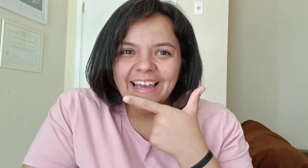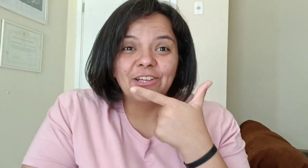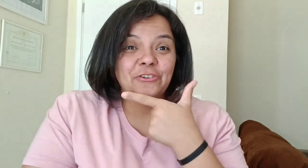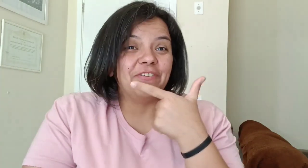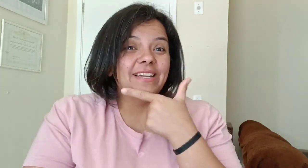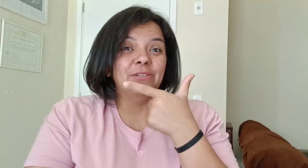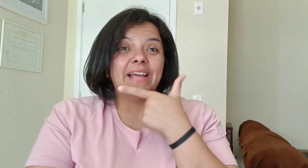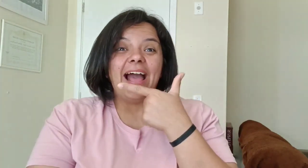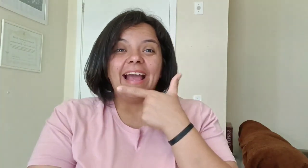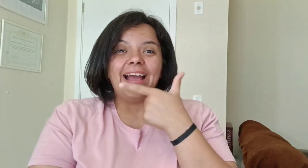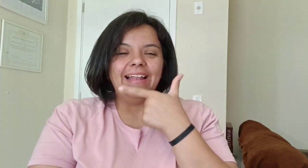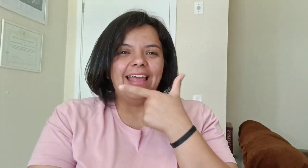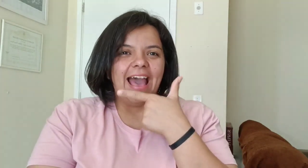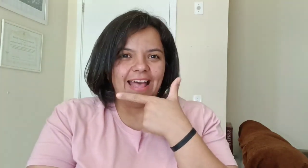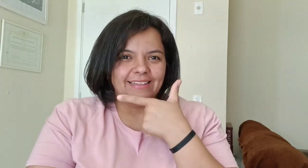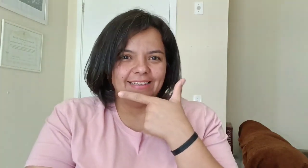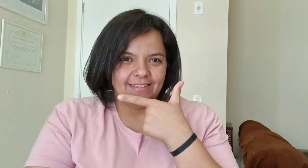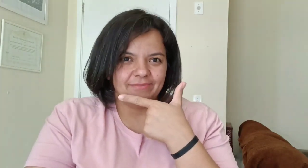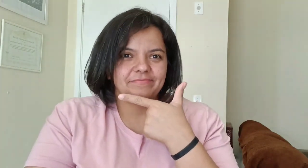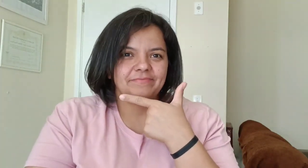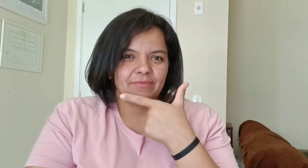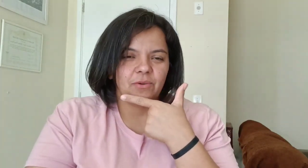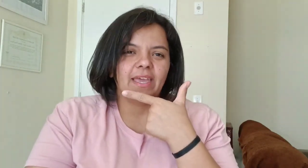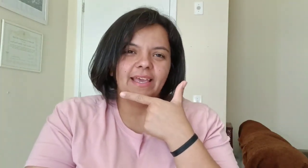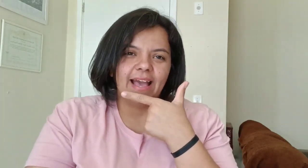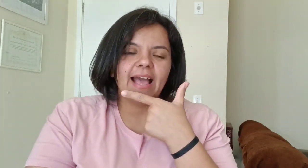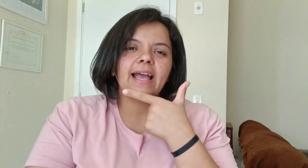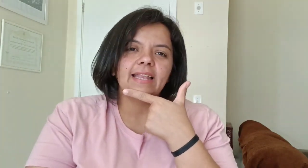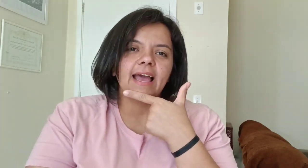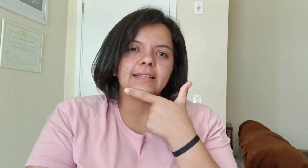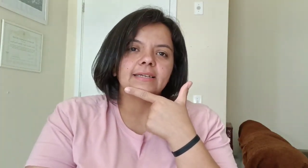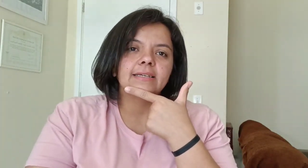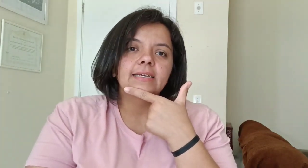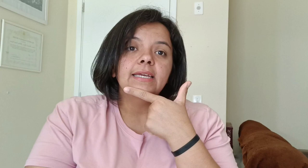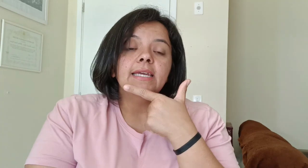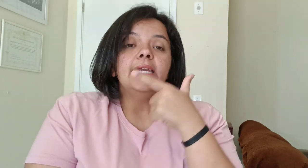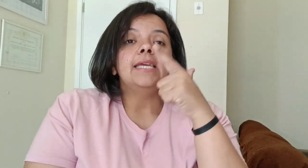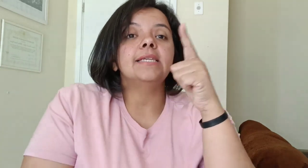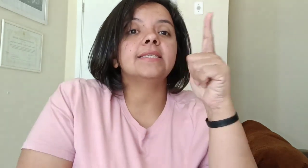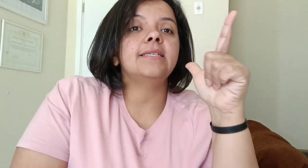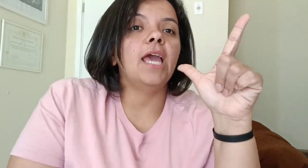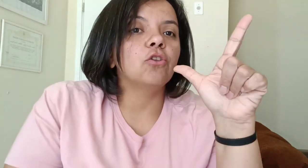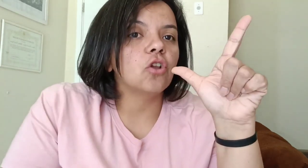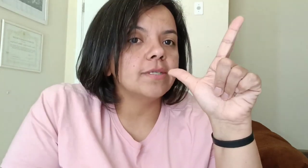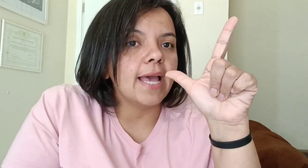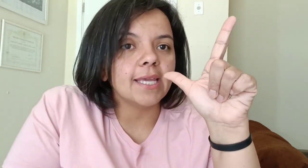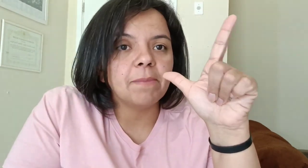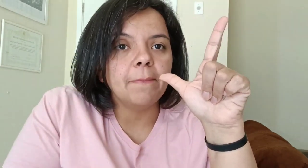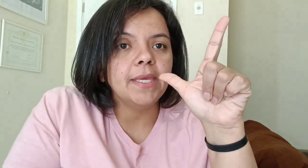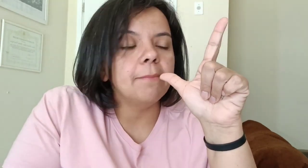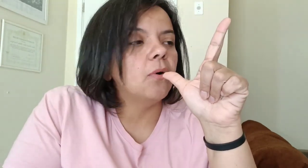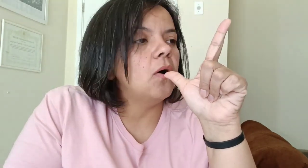eu tô falando gargalhada. Ok? Gargalhada. E se eu trouxer aqui pra minha